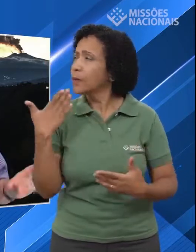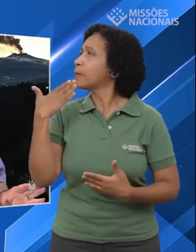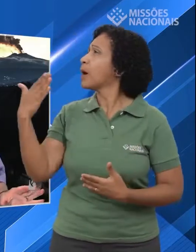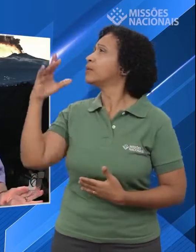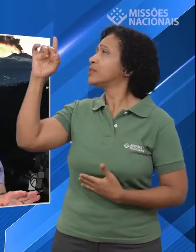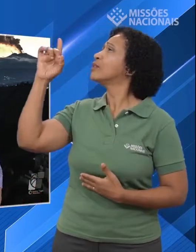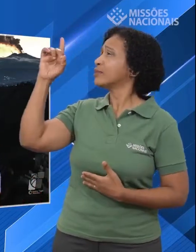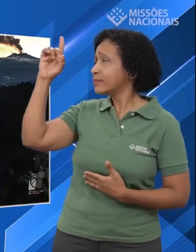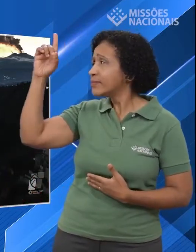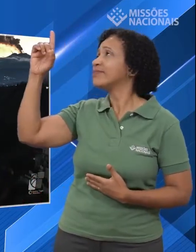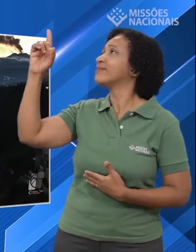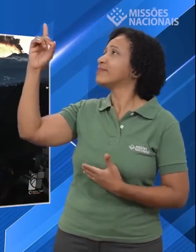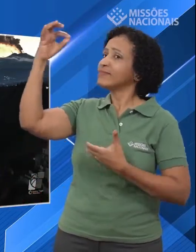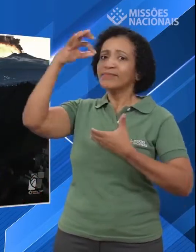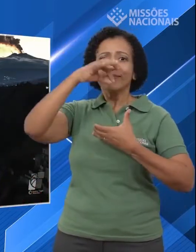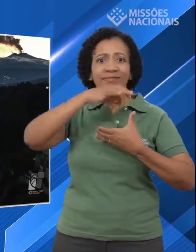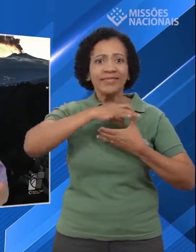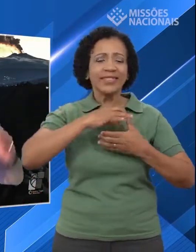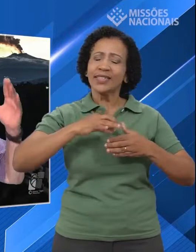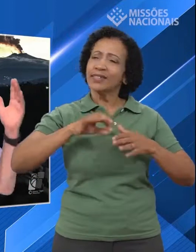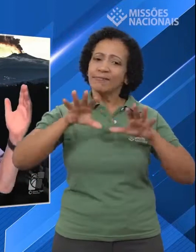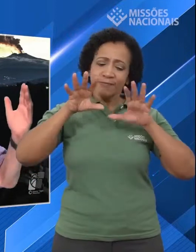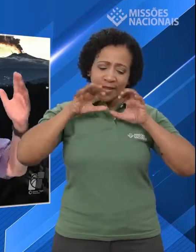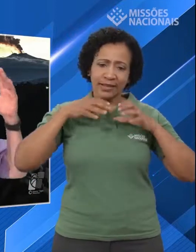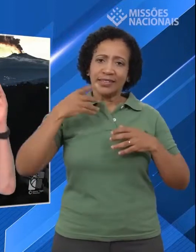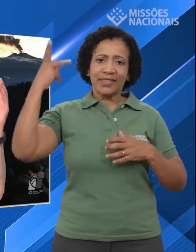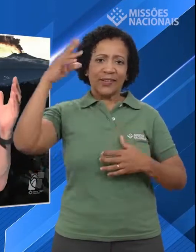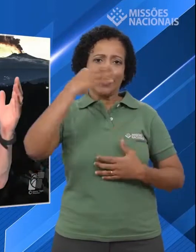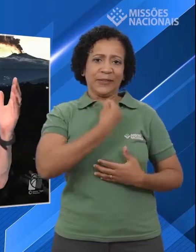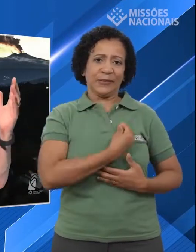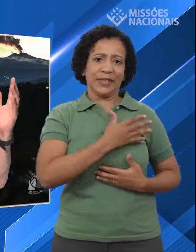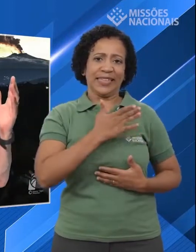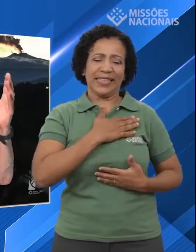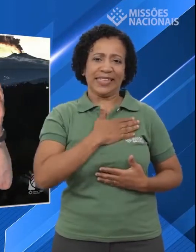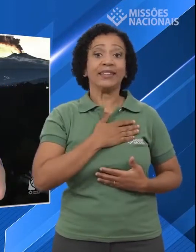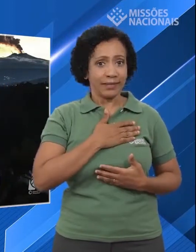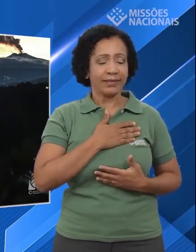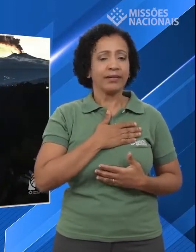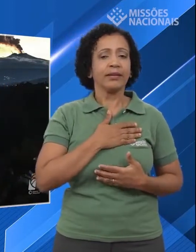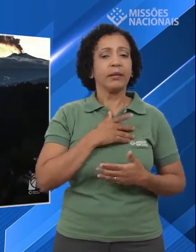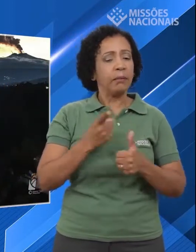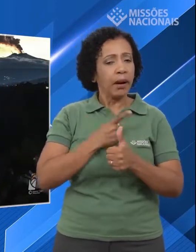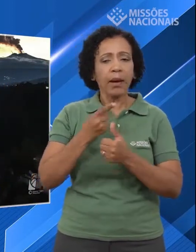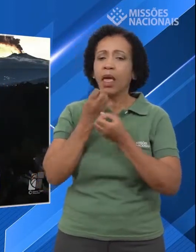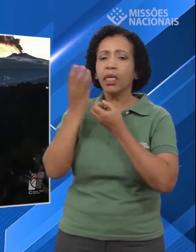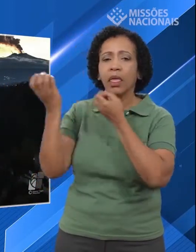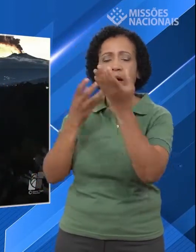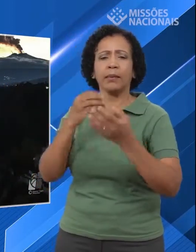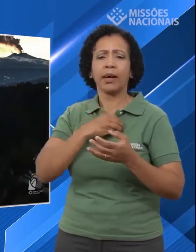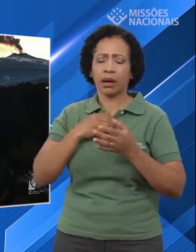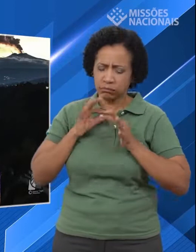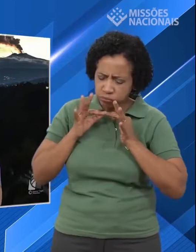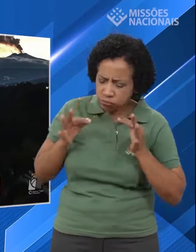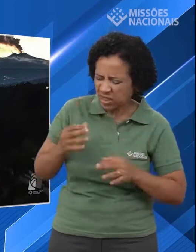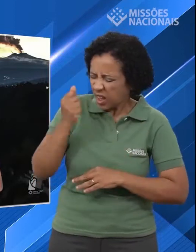então hoje antes de fazer qualquer coisa peça ele senhor enche-me com teu espírito